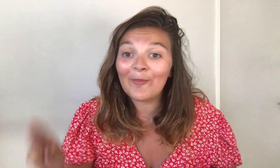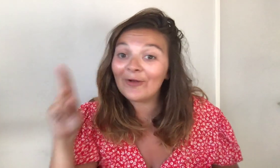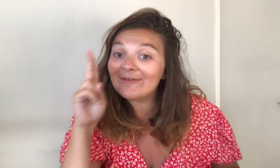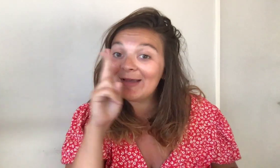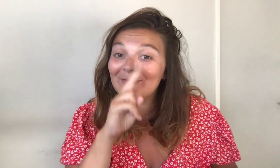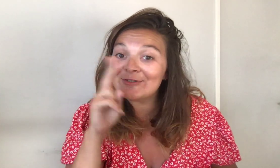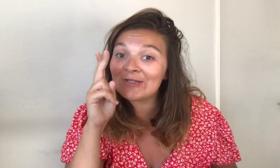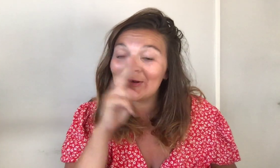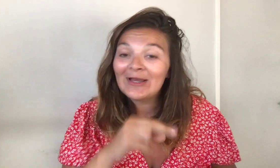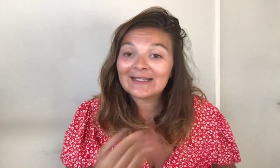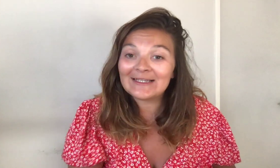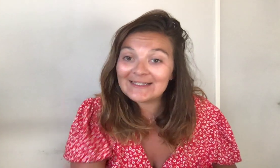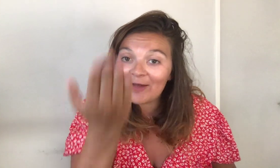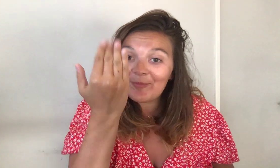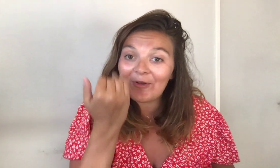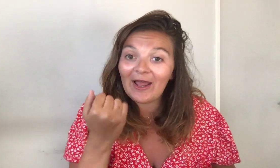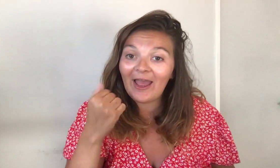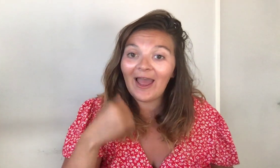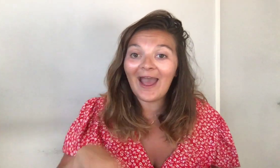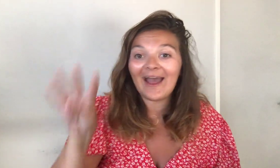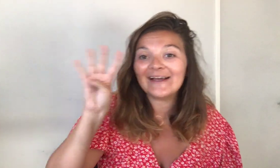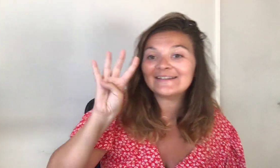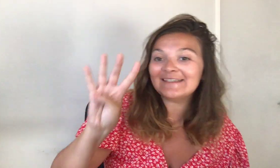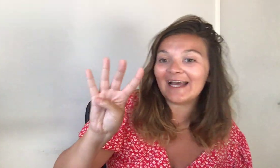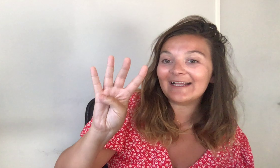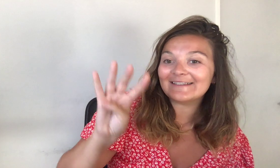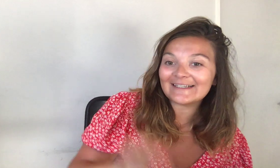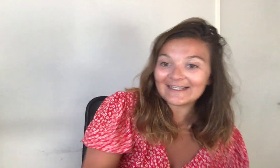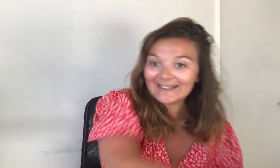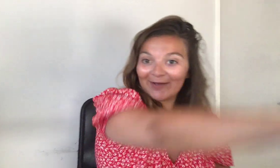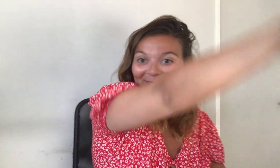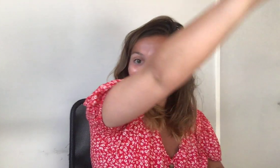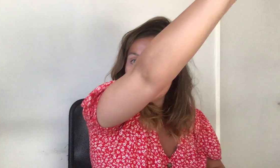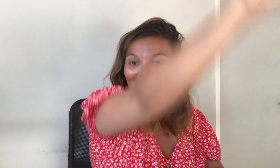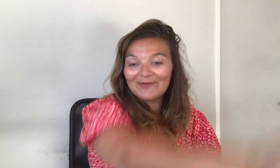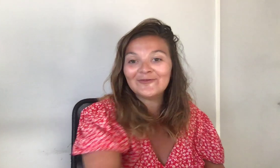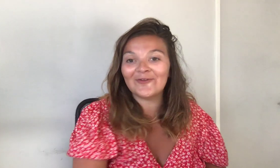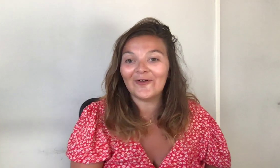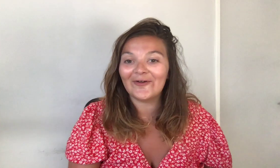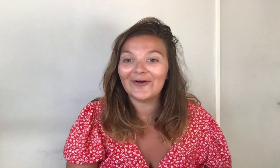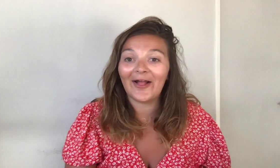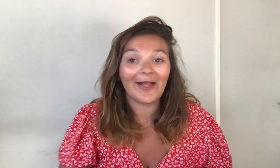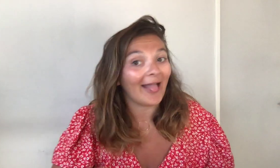tellement amusant qu'ils appelèrent un quatrième éléphant.